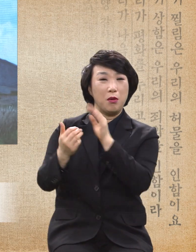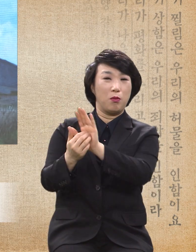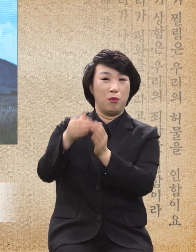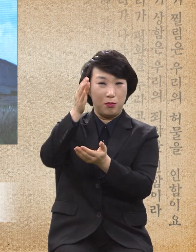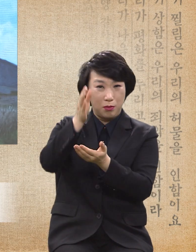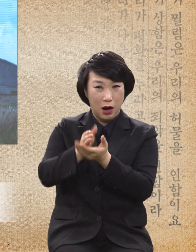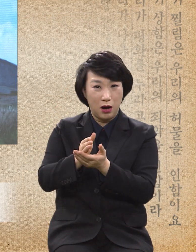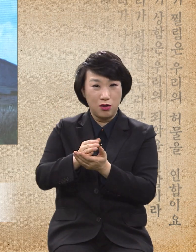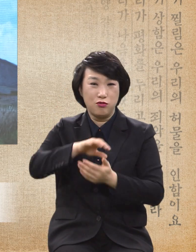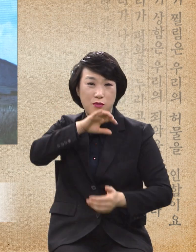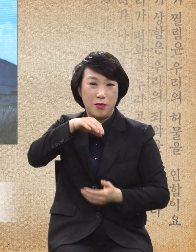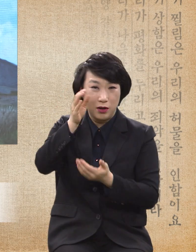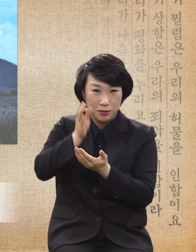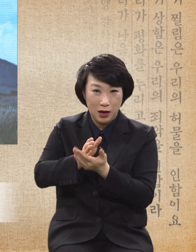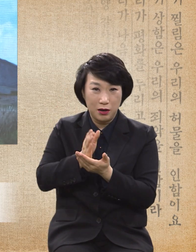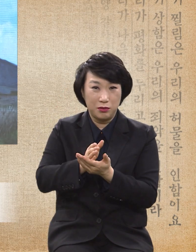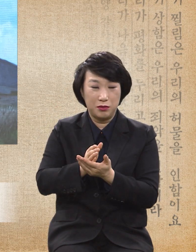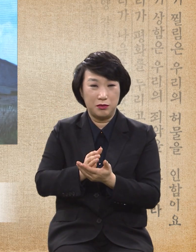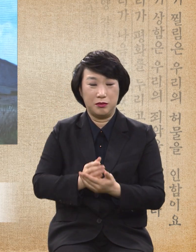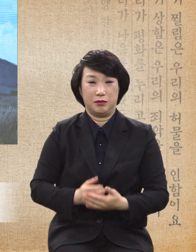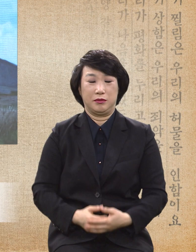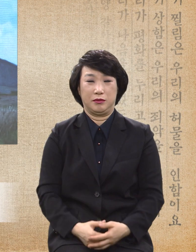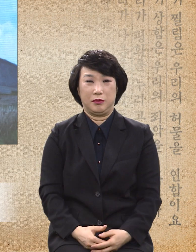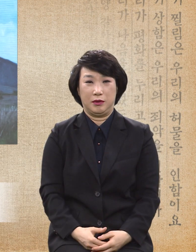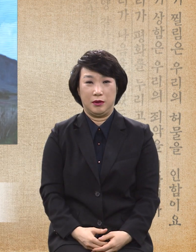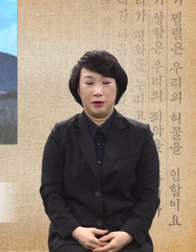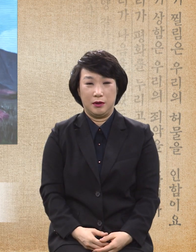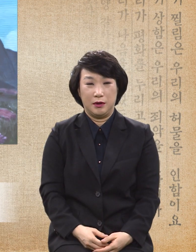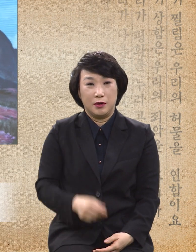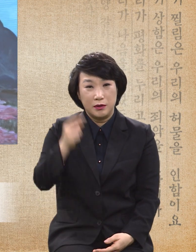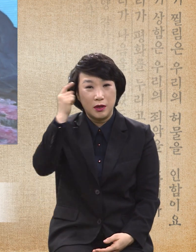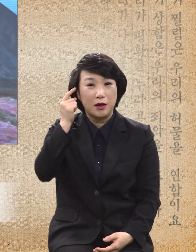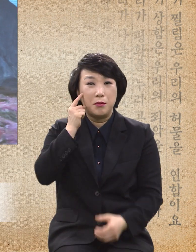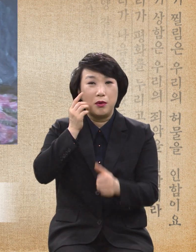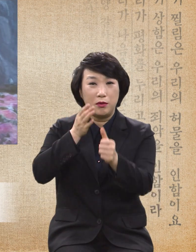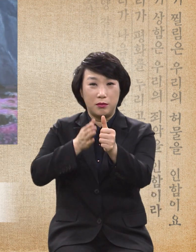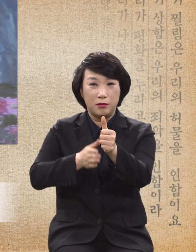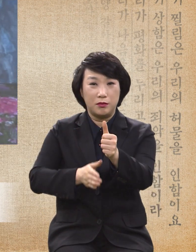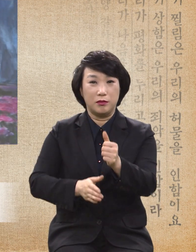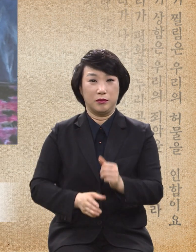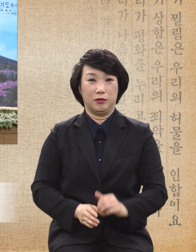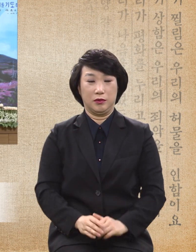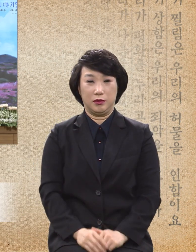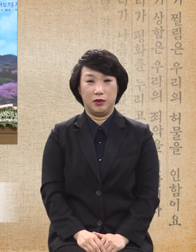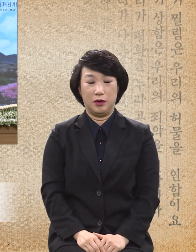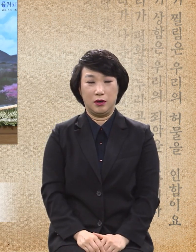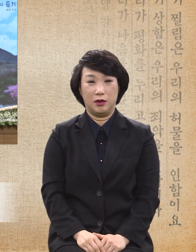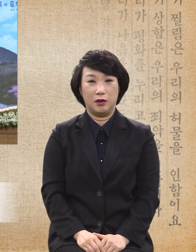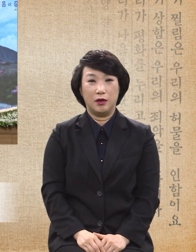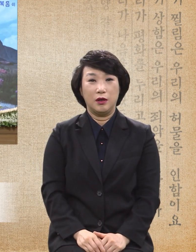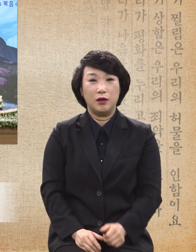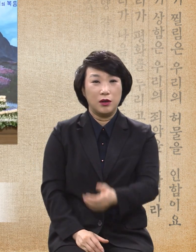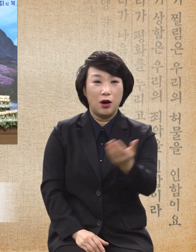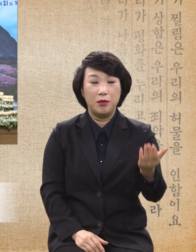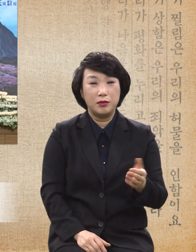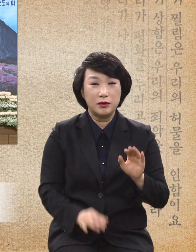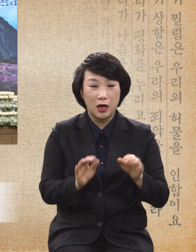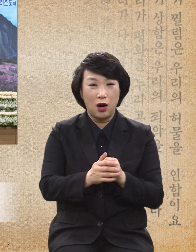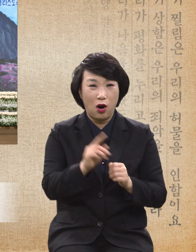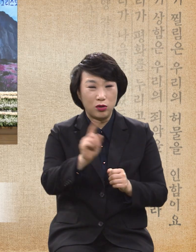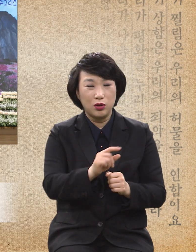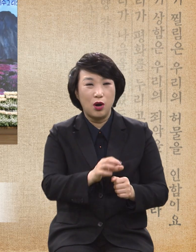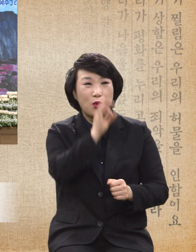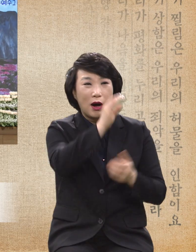어떻게 원망할 수 있겠는가? 한번 생각해 보라 그 말이죠. 천하 없는 일이